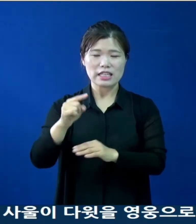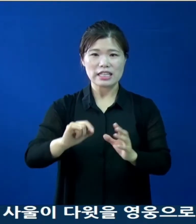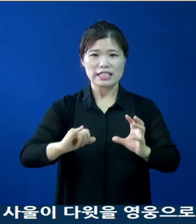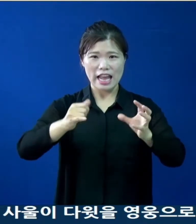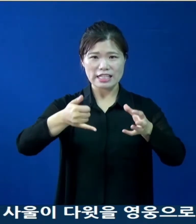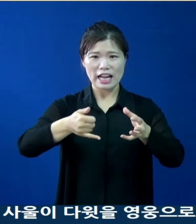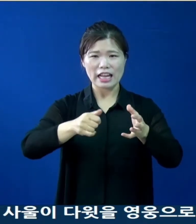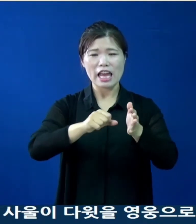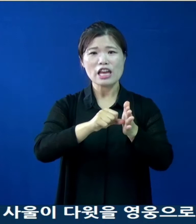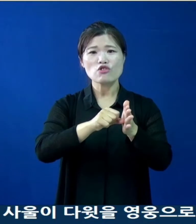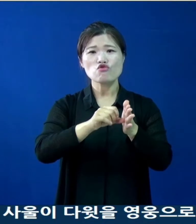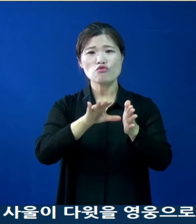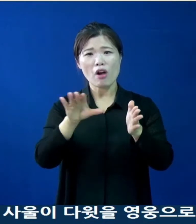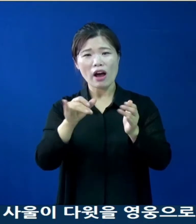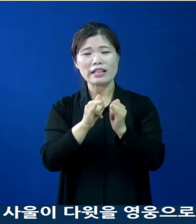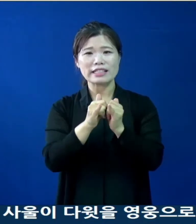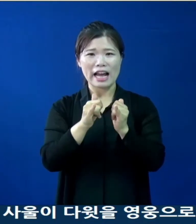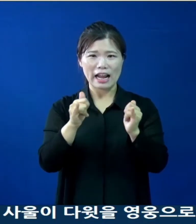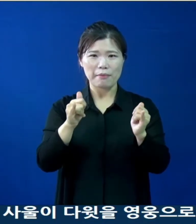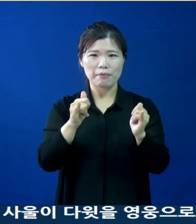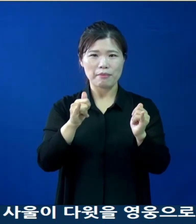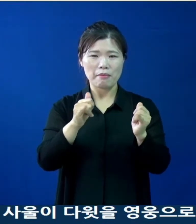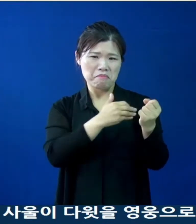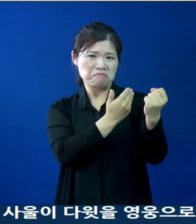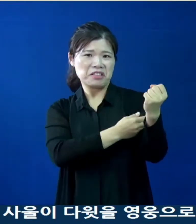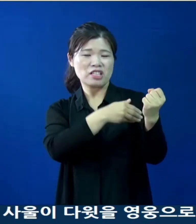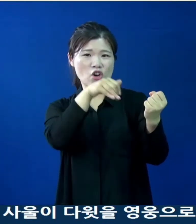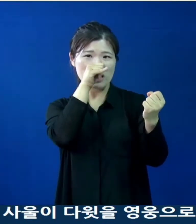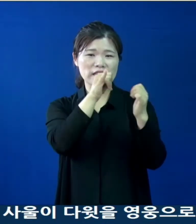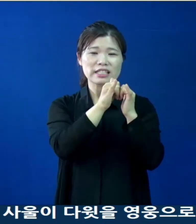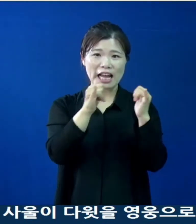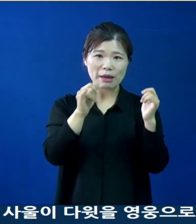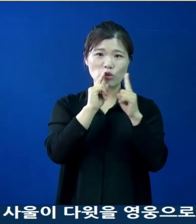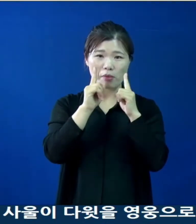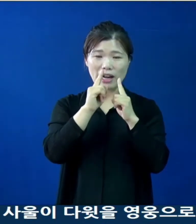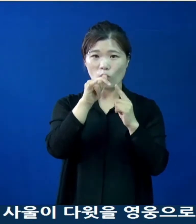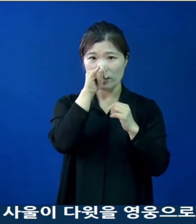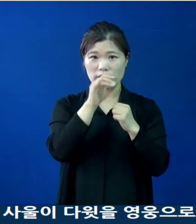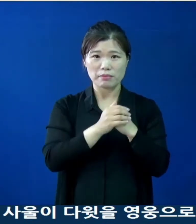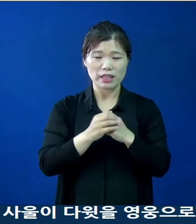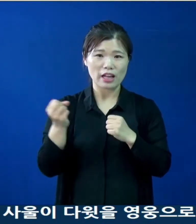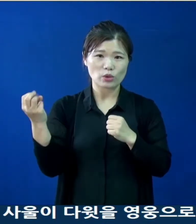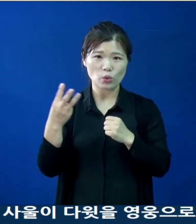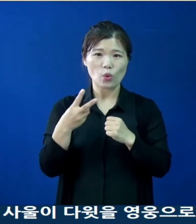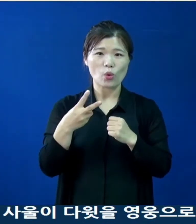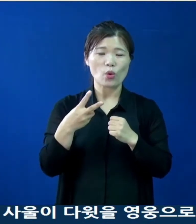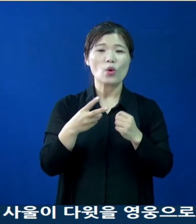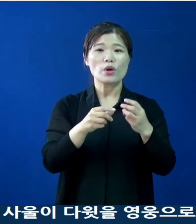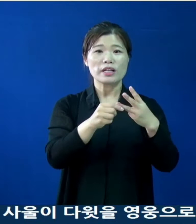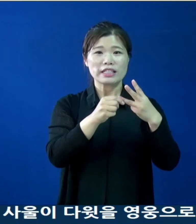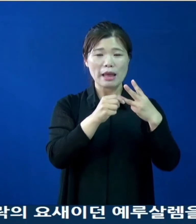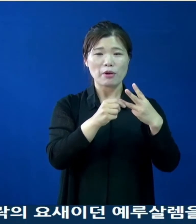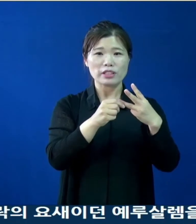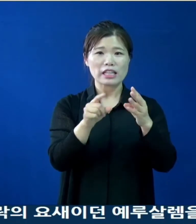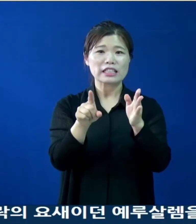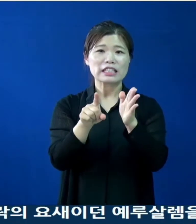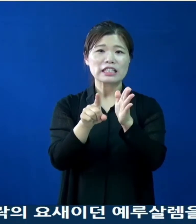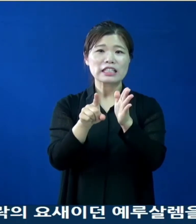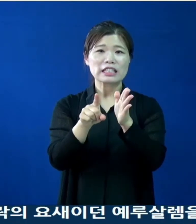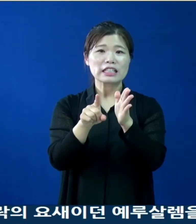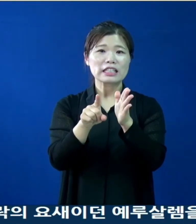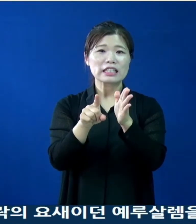유능한 사람으로 등장하기 시작했던 것이죠. 세 번째, 의뢰하는 하나님. 여러분,